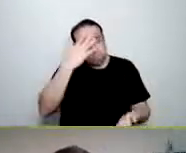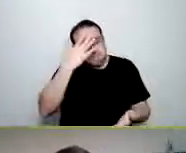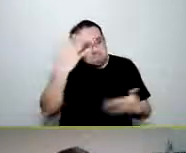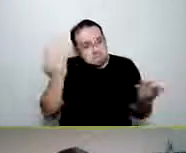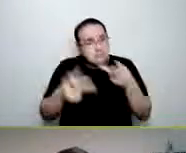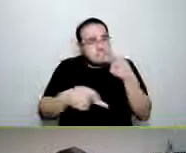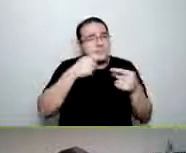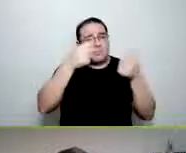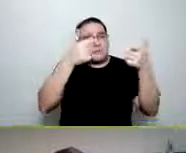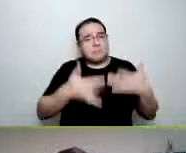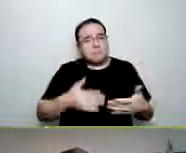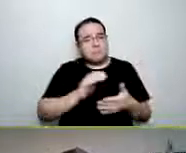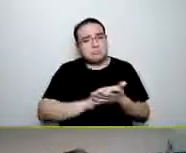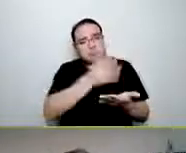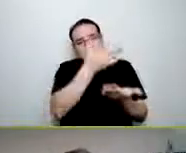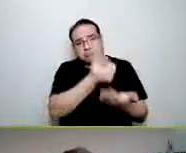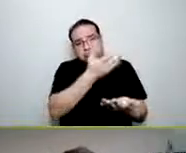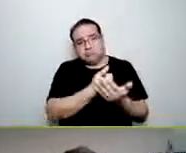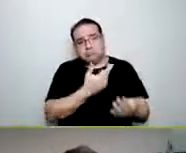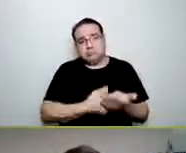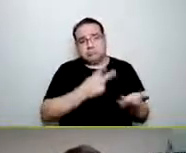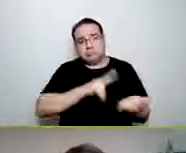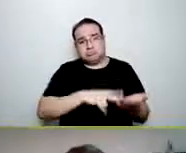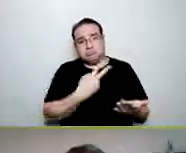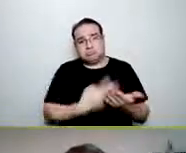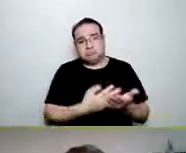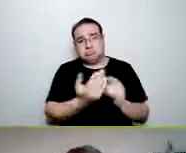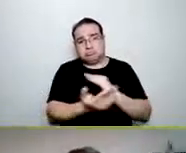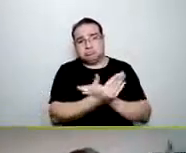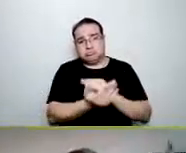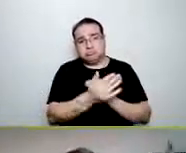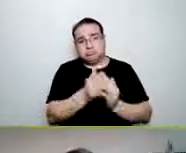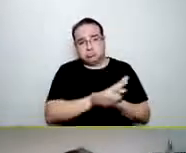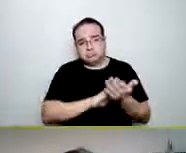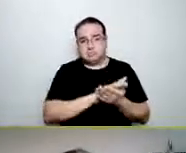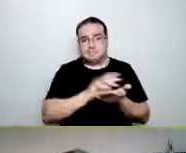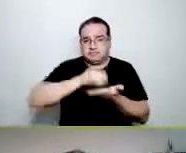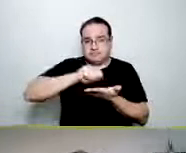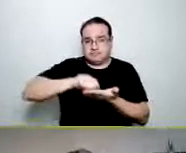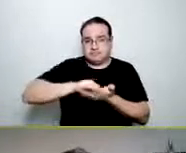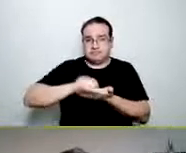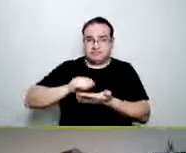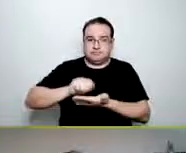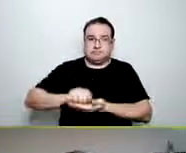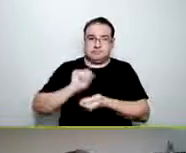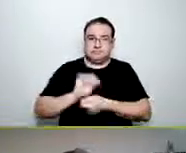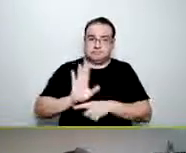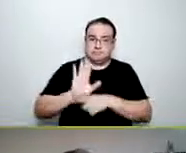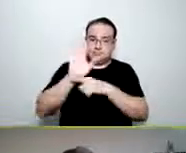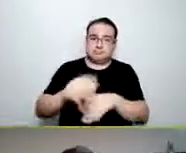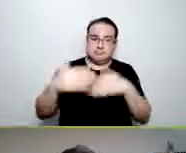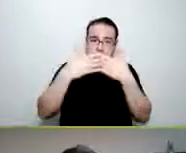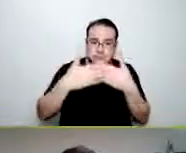se está falando lá, e aquela documentação vai servir para nada. Então, a anotação é fundamental para oferecer, abrir